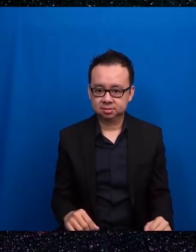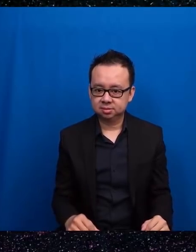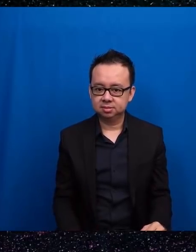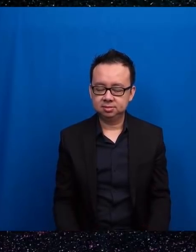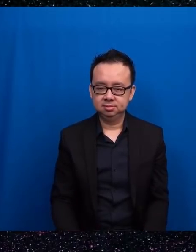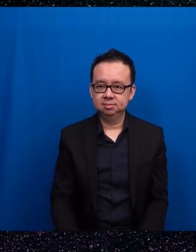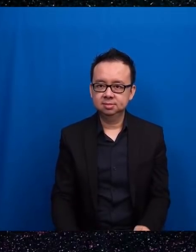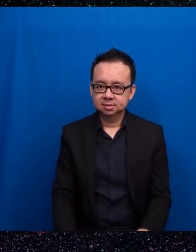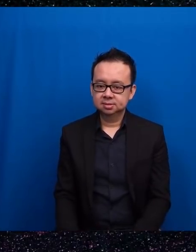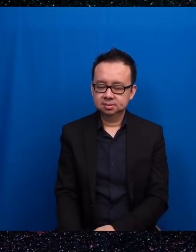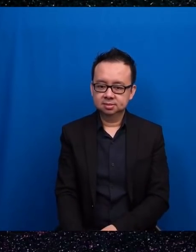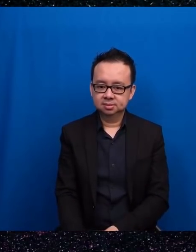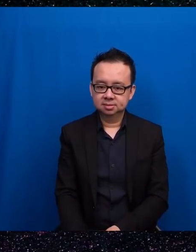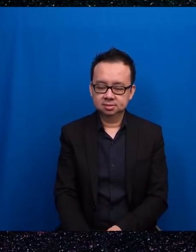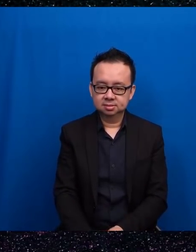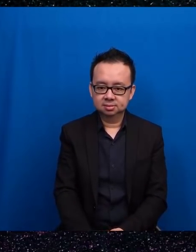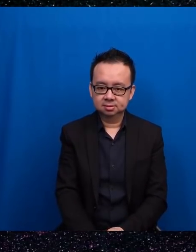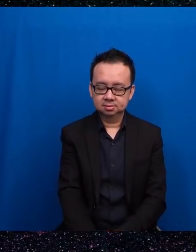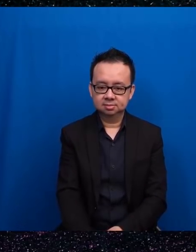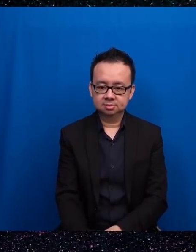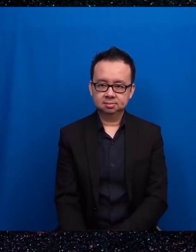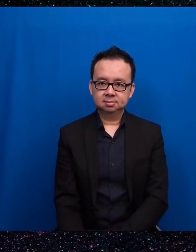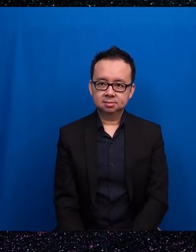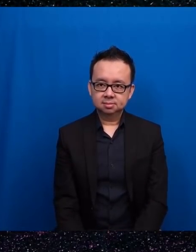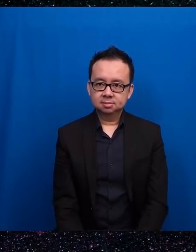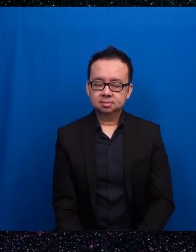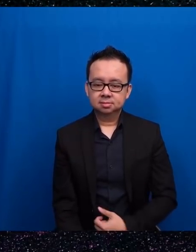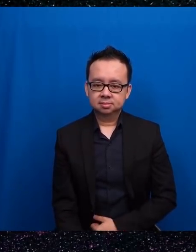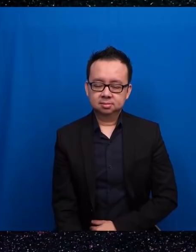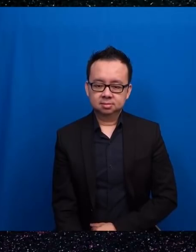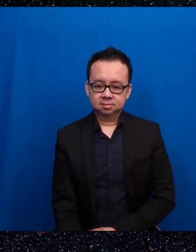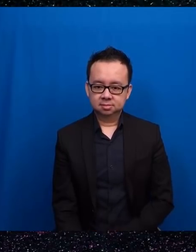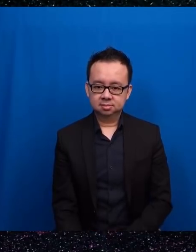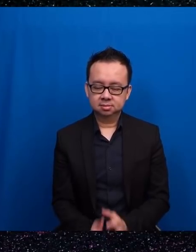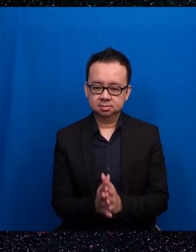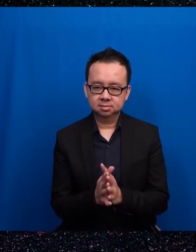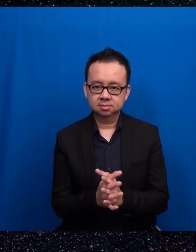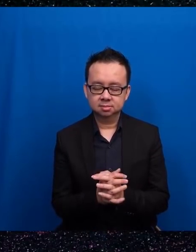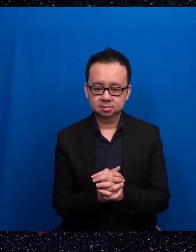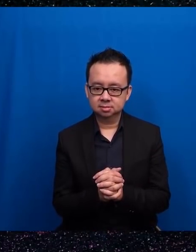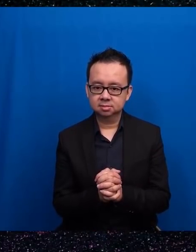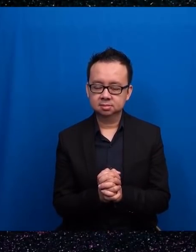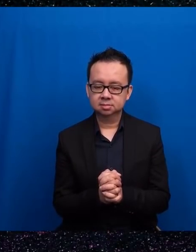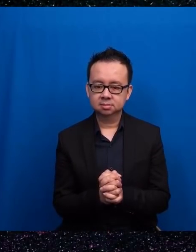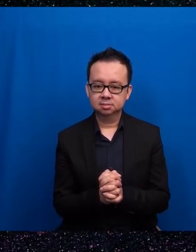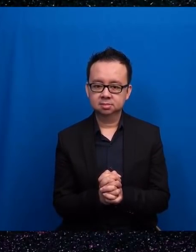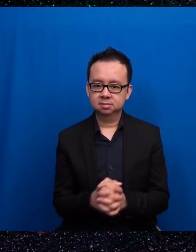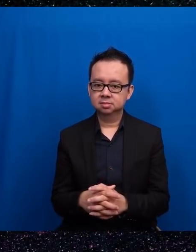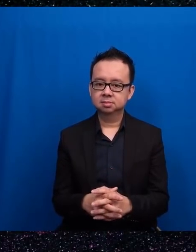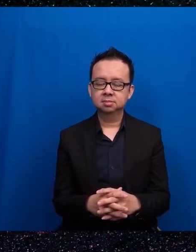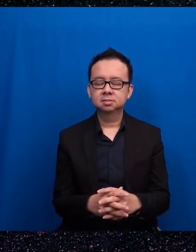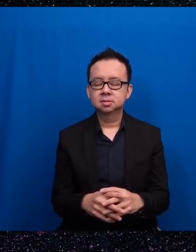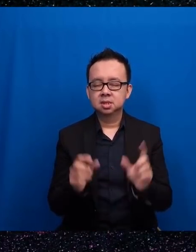tidak menginjak-injak hukum Sabat dan tidak melakukan urusanmu pada hari kudusku. Apabila engkau menyebutkan hari Sabat hari